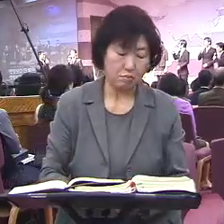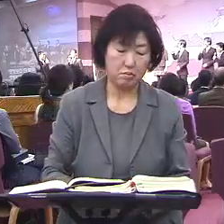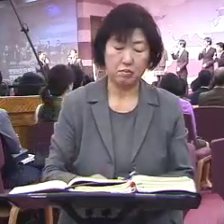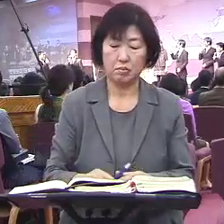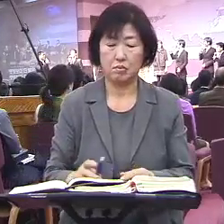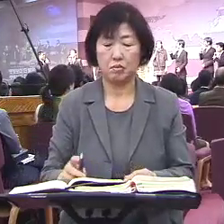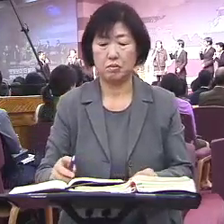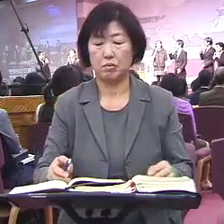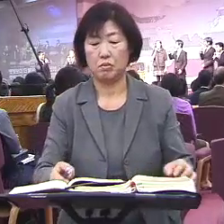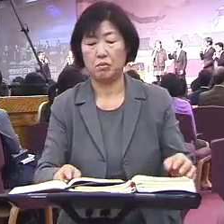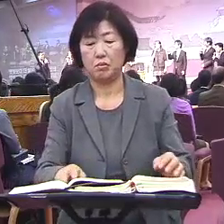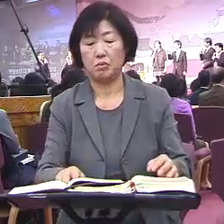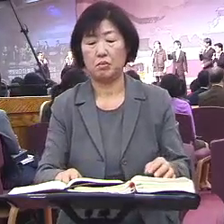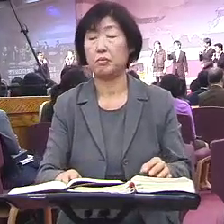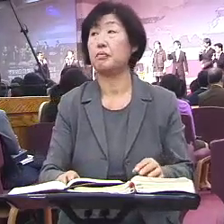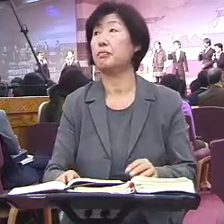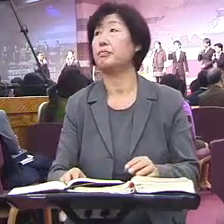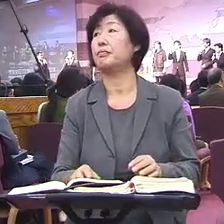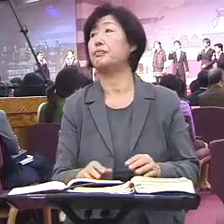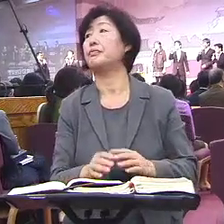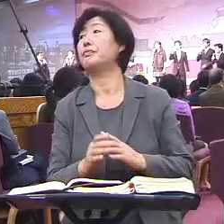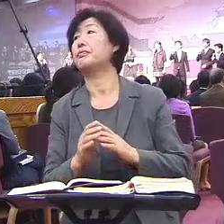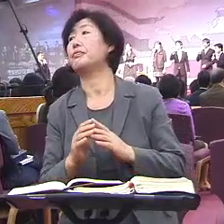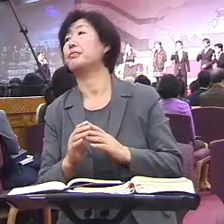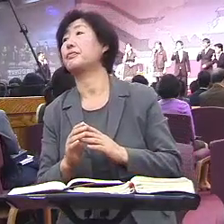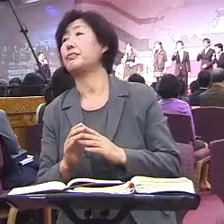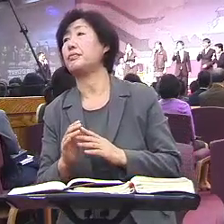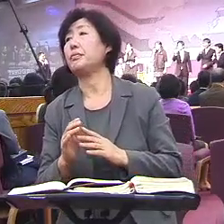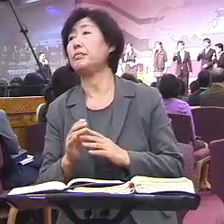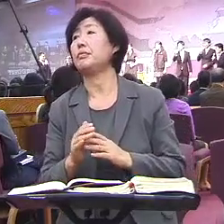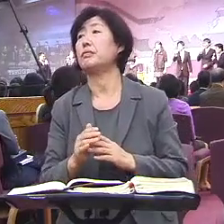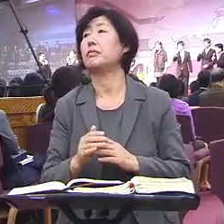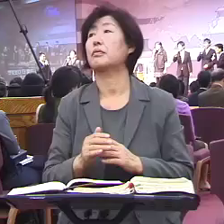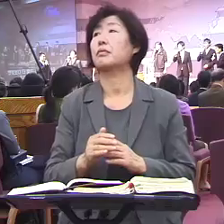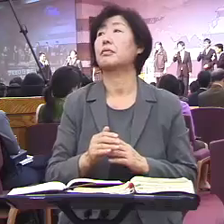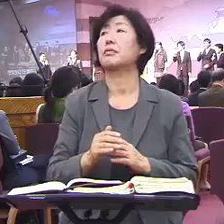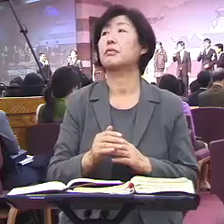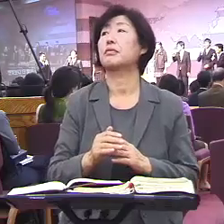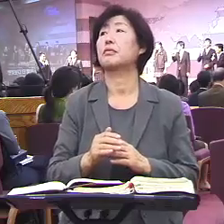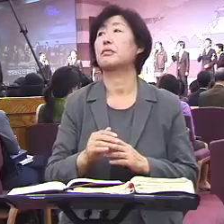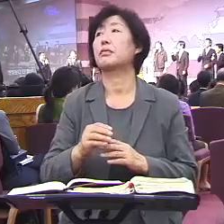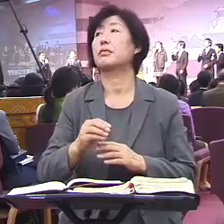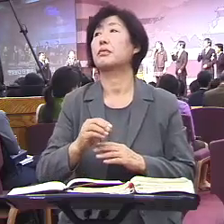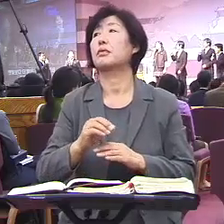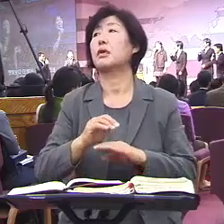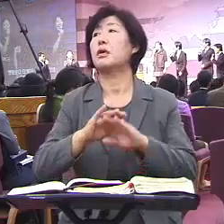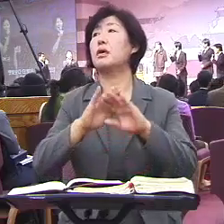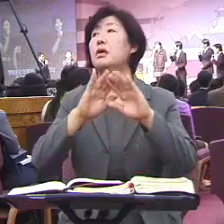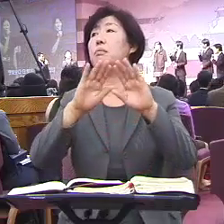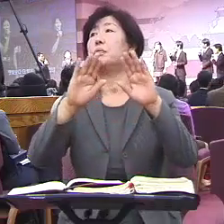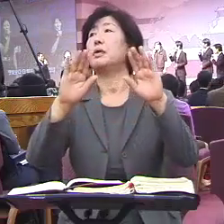햇빛보다 더 밝은 곳 내 집 있네.